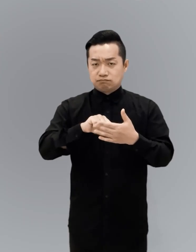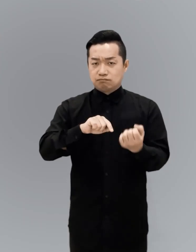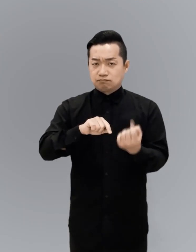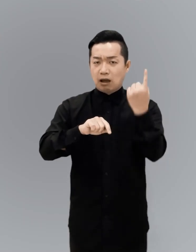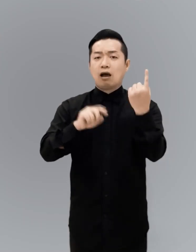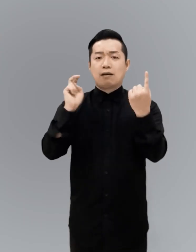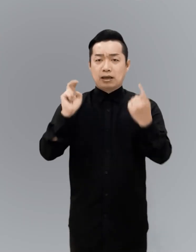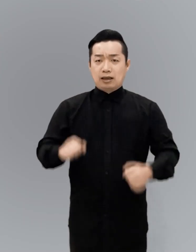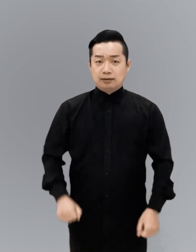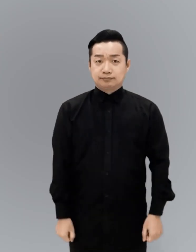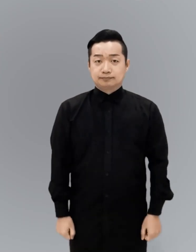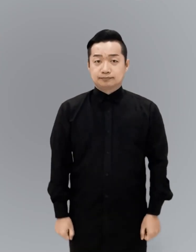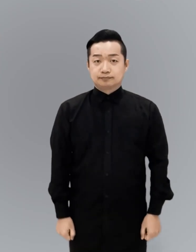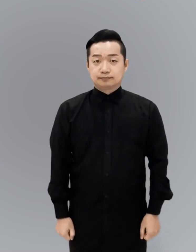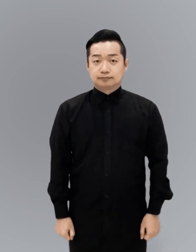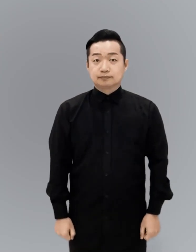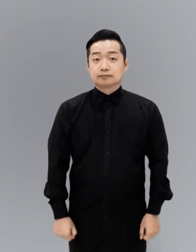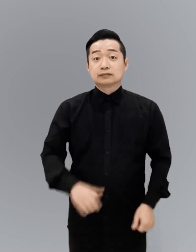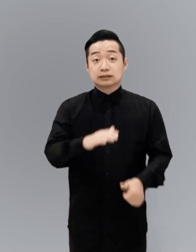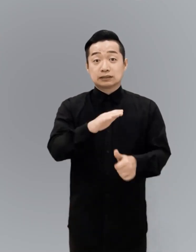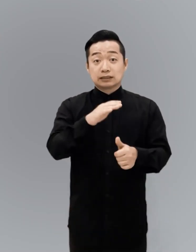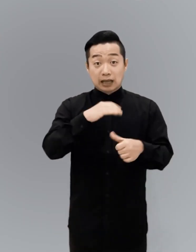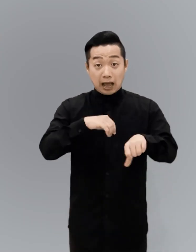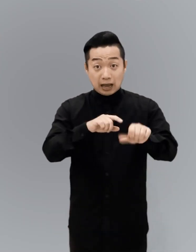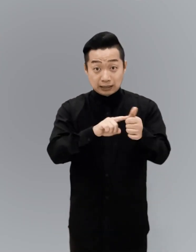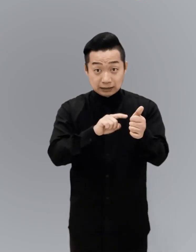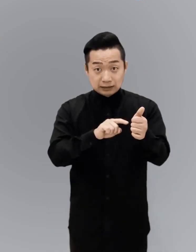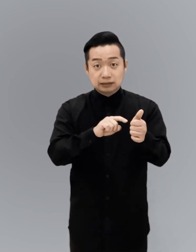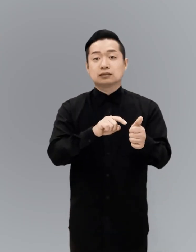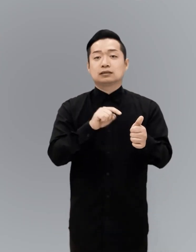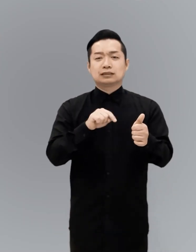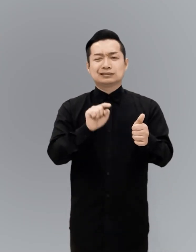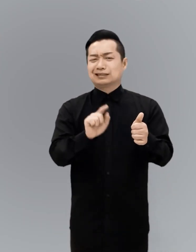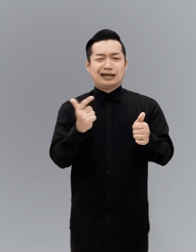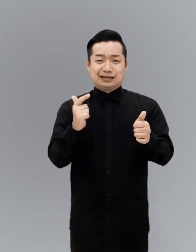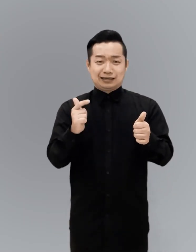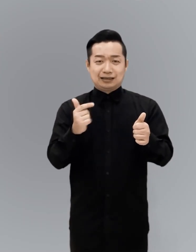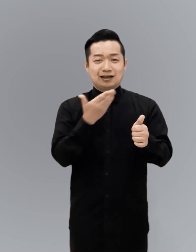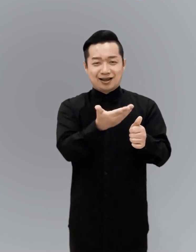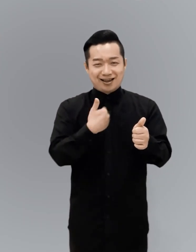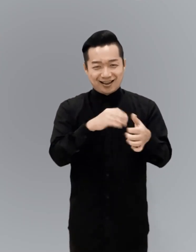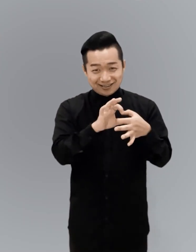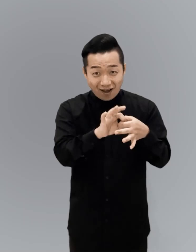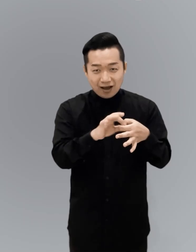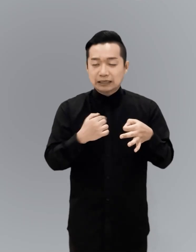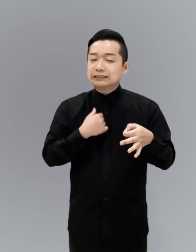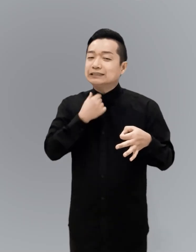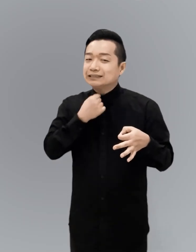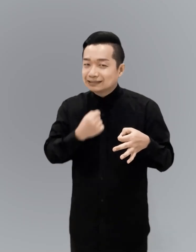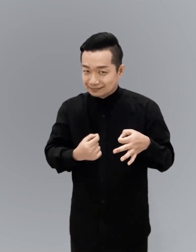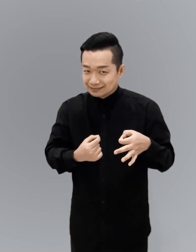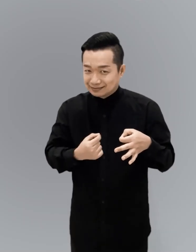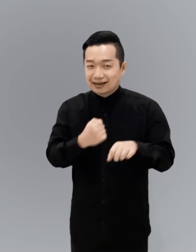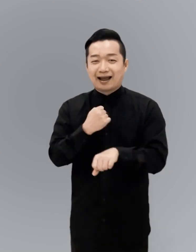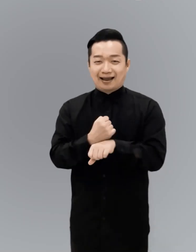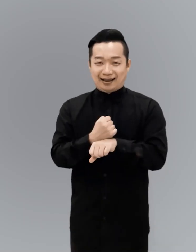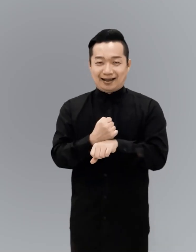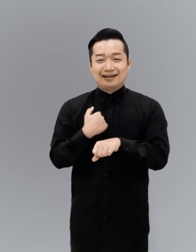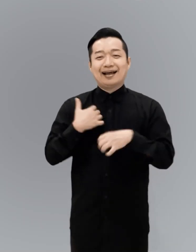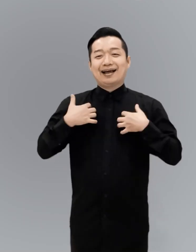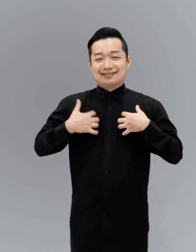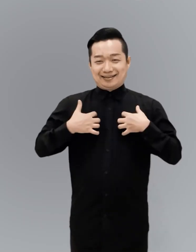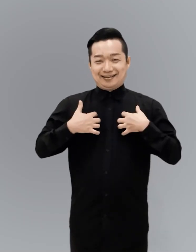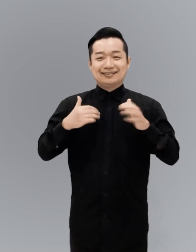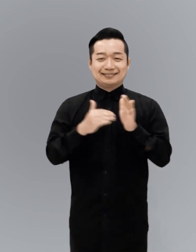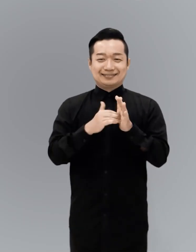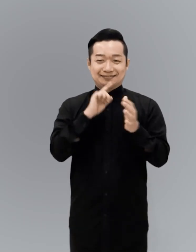되게 좀 발동을 많이 했던 것 같더라고요. 그래서 아이한테는 그런 거는 아니라고, 너를 통해서 내가 하고 싶은 거를 사실 한 거니까